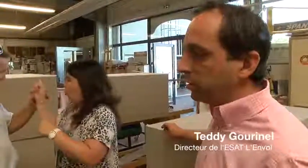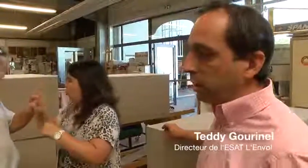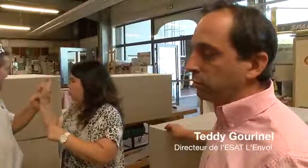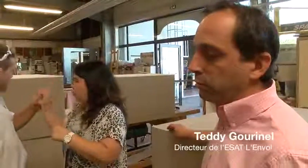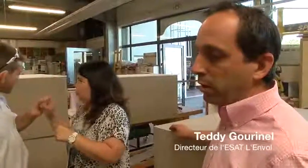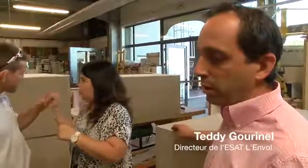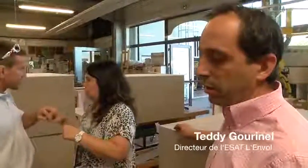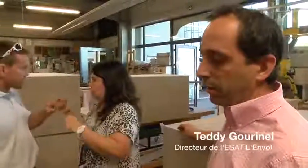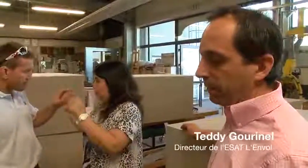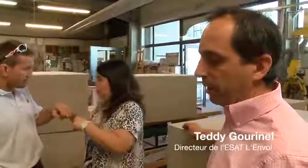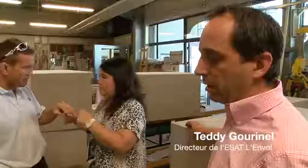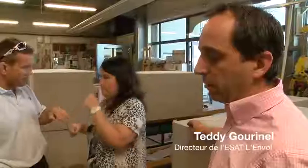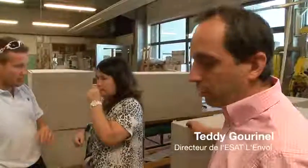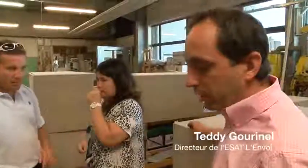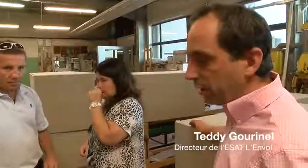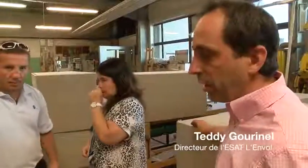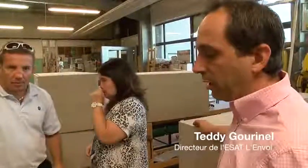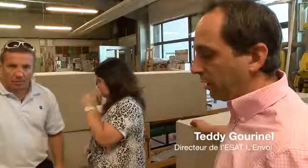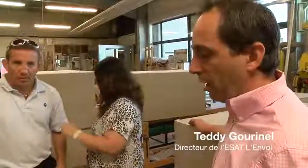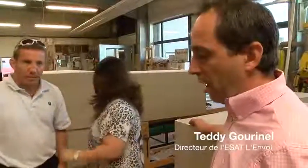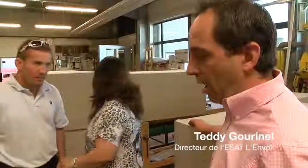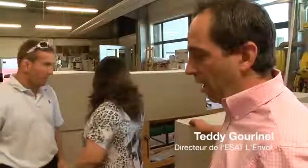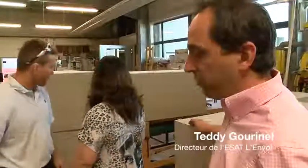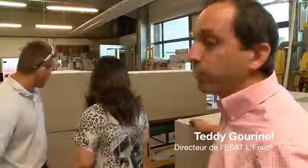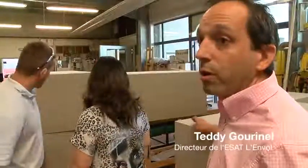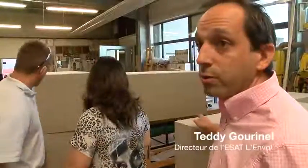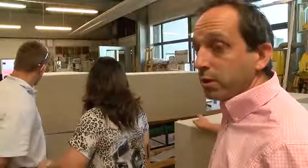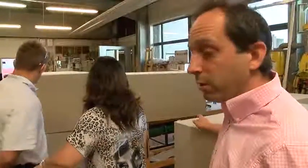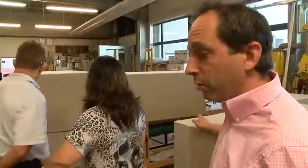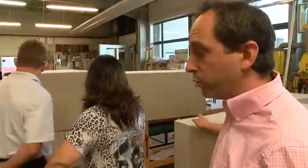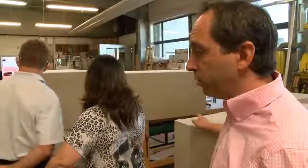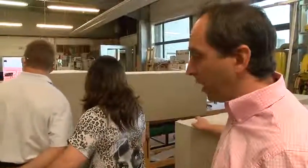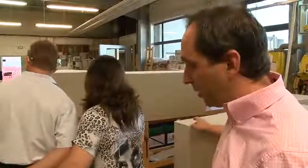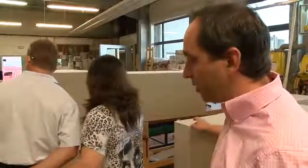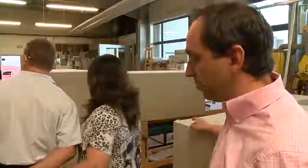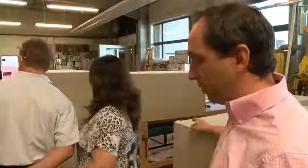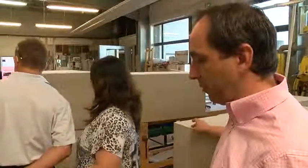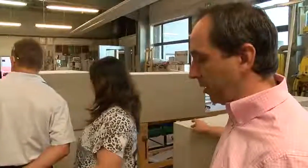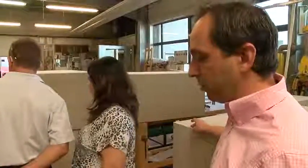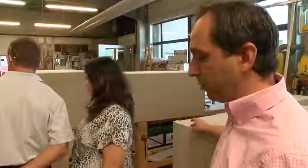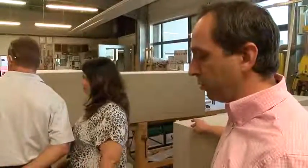réussir à nous à se faire connaître, à faire voir aussi tout le travail, tout le savoir-faire que nous